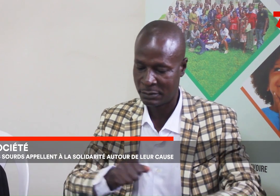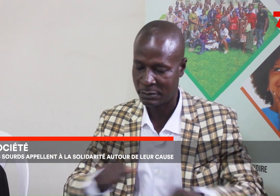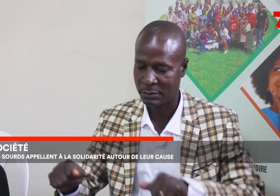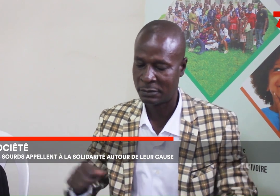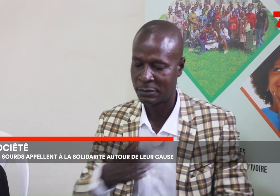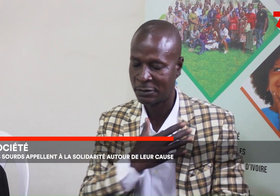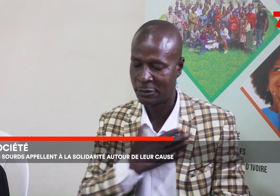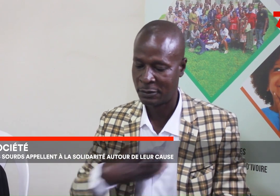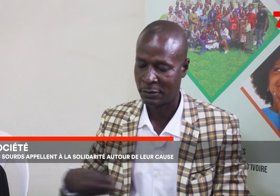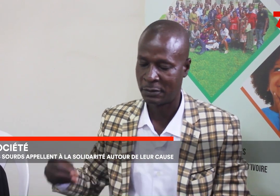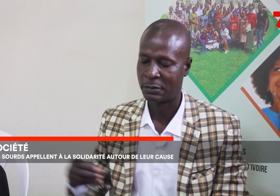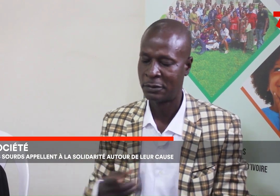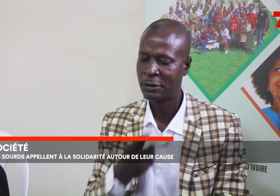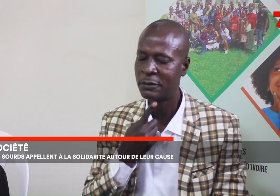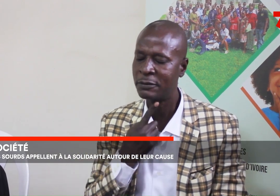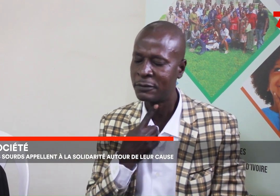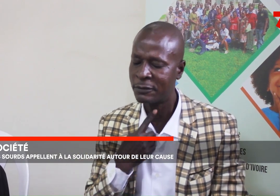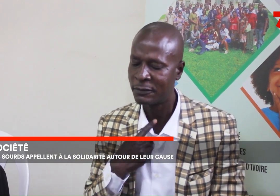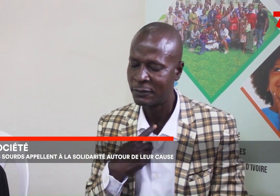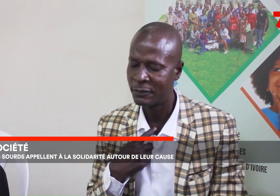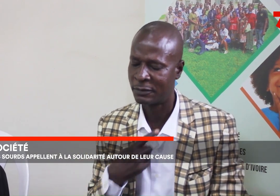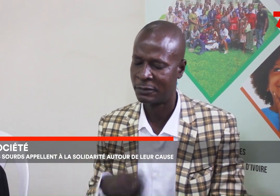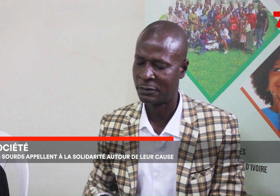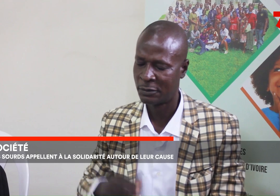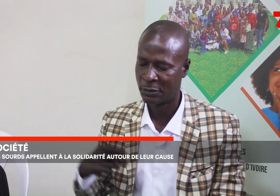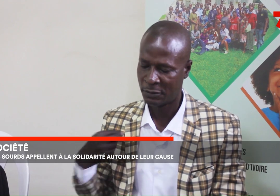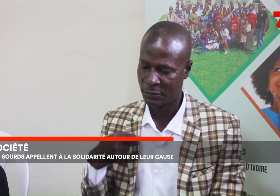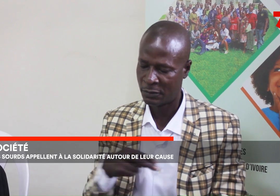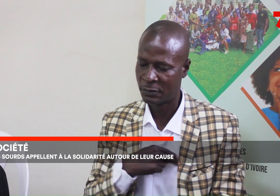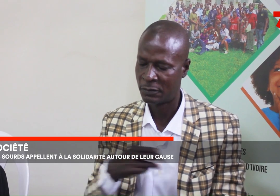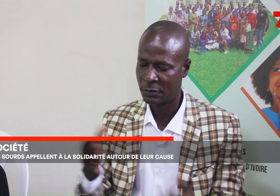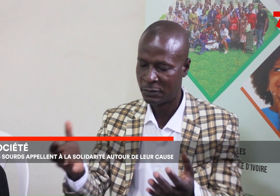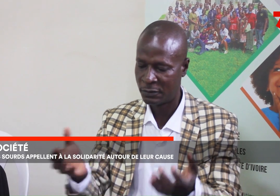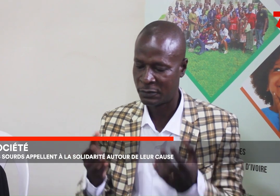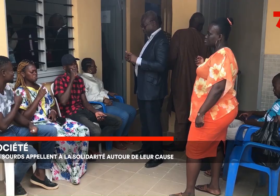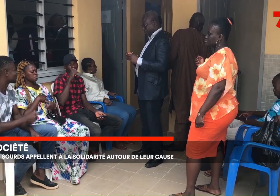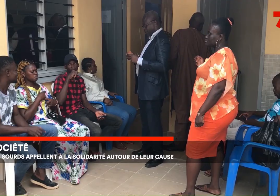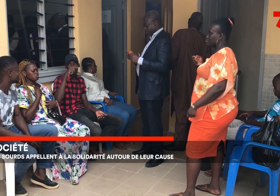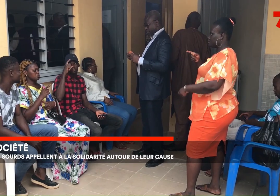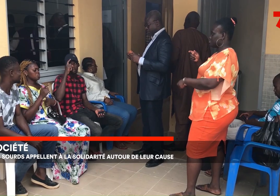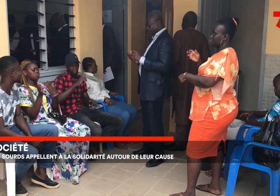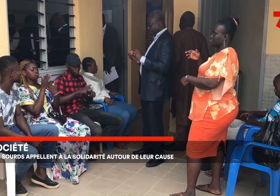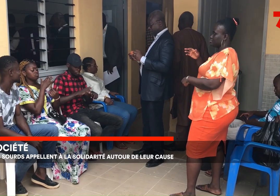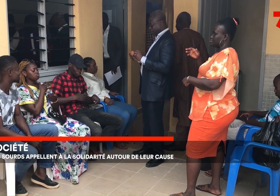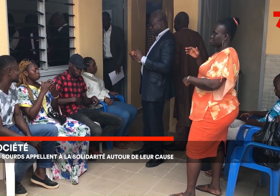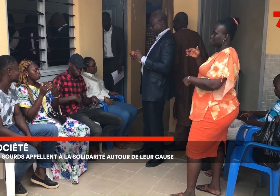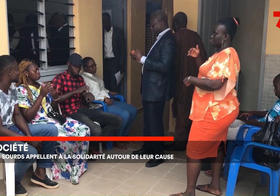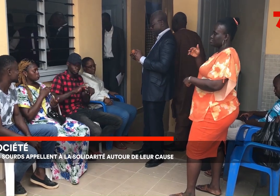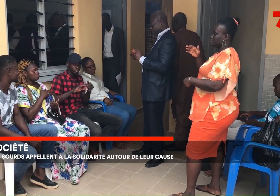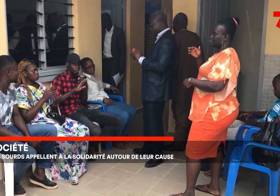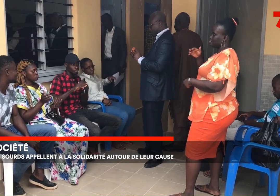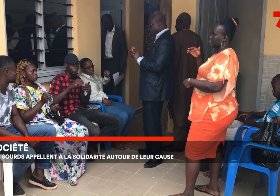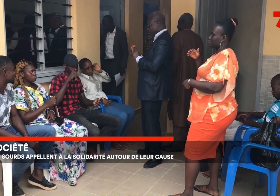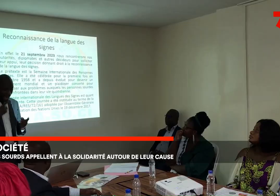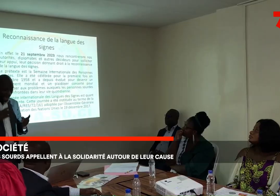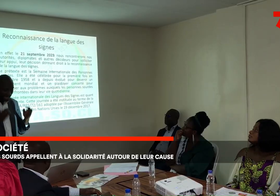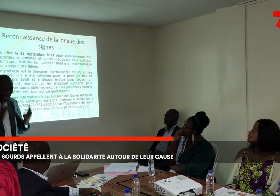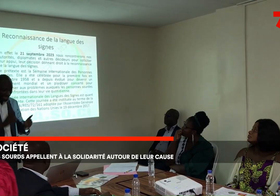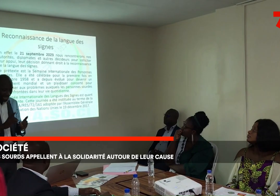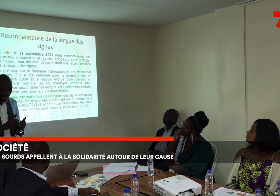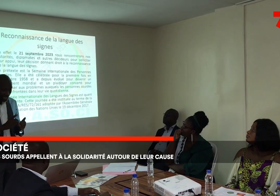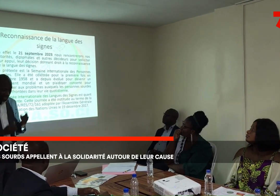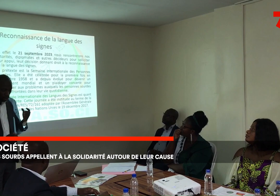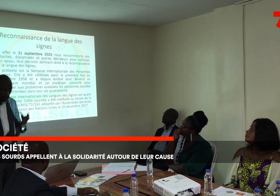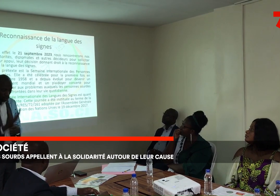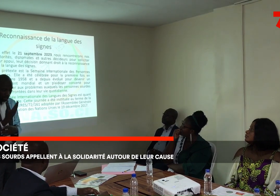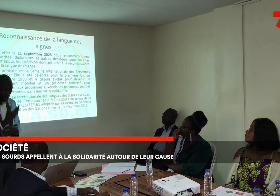sensibiliser à nos réalités et nos aspirations. Communiquer avec les autres est un enjeu majeur de leur